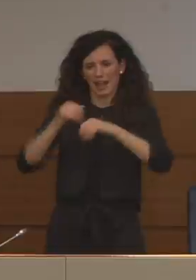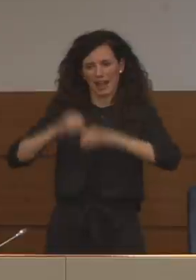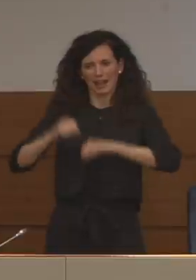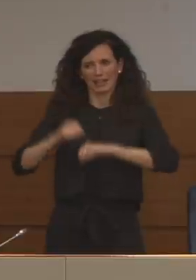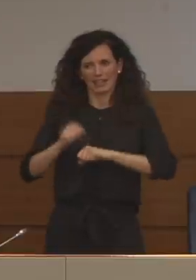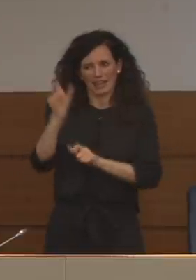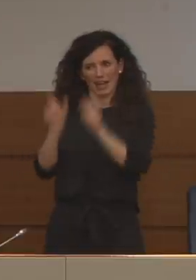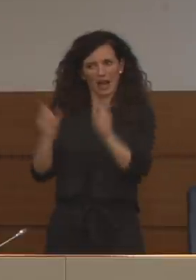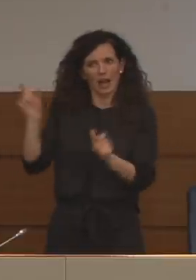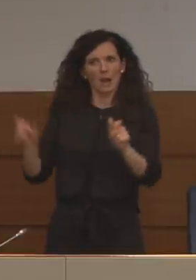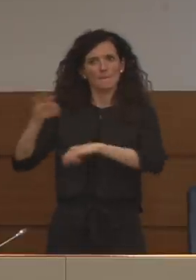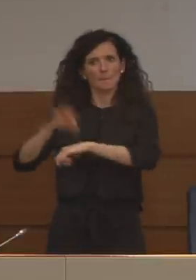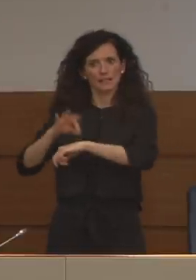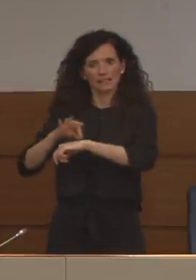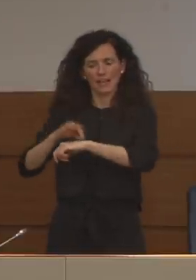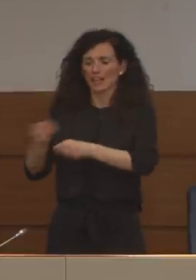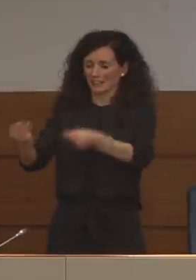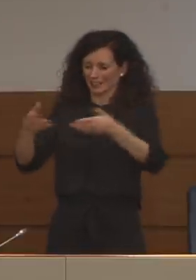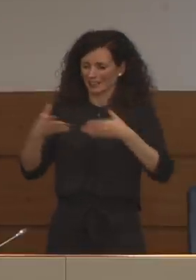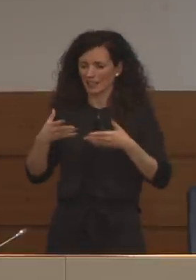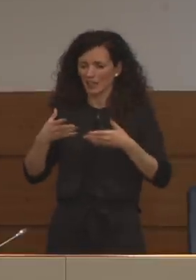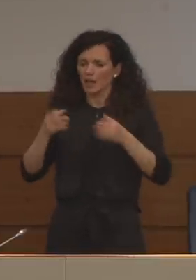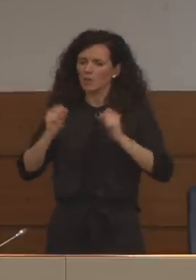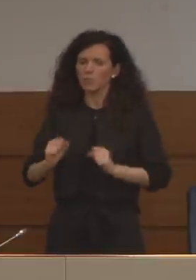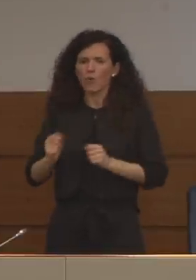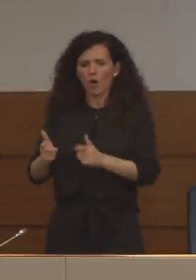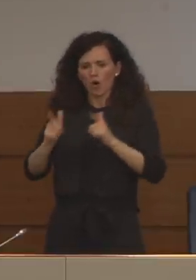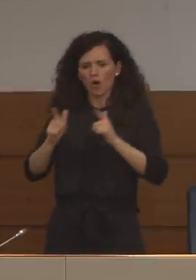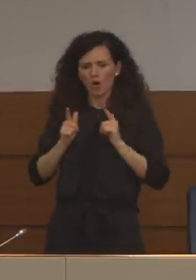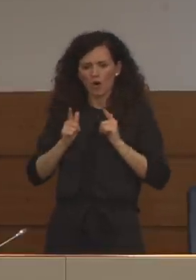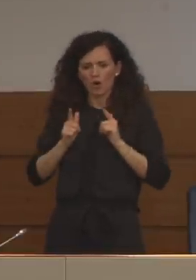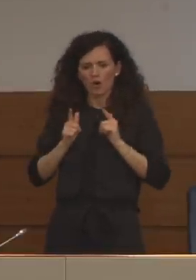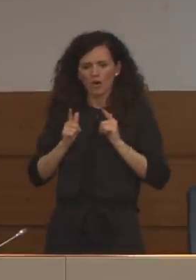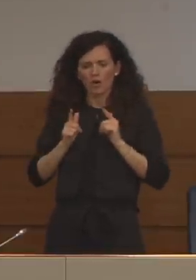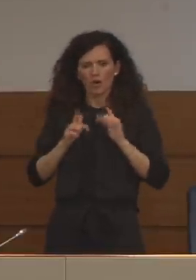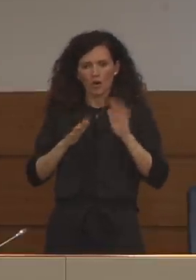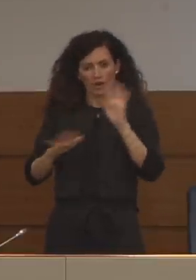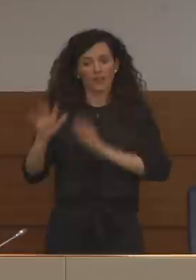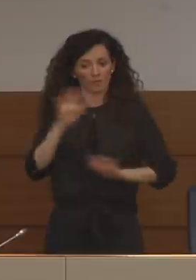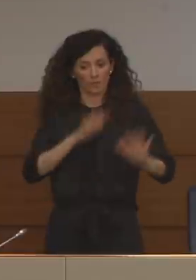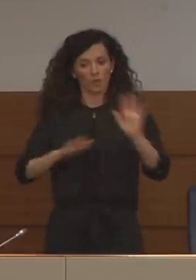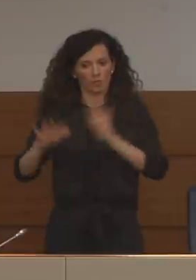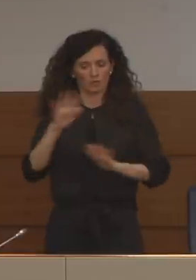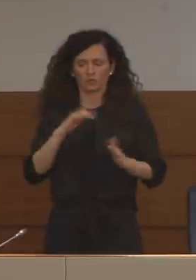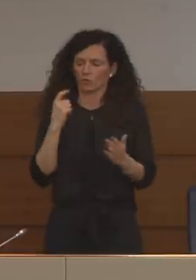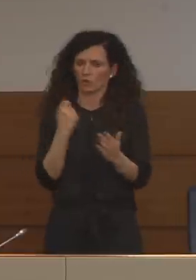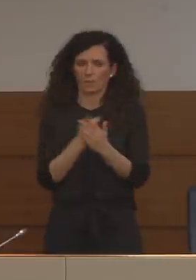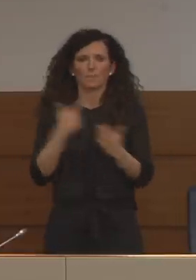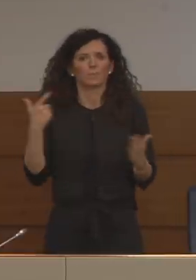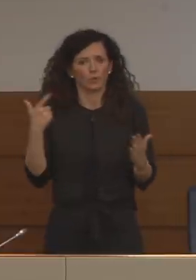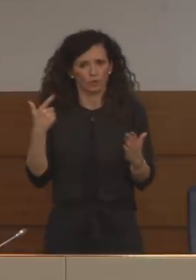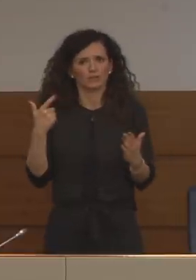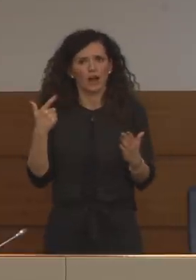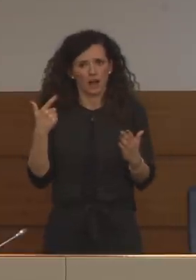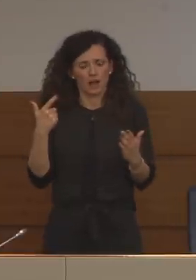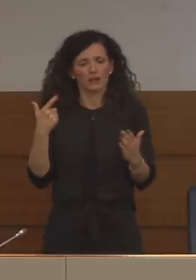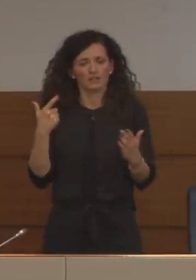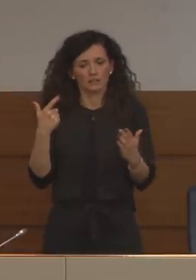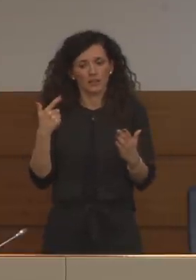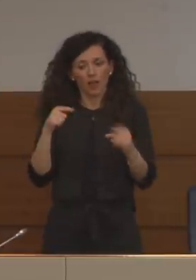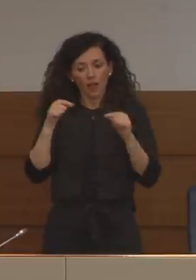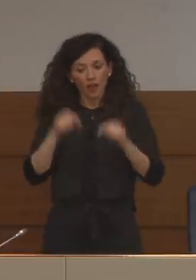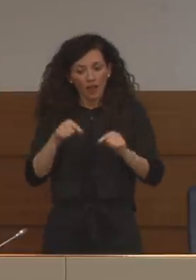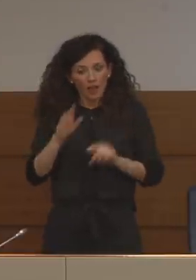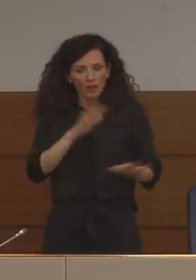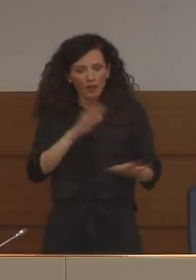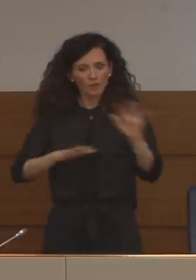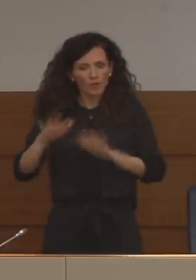potrà fornirci delle informazioni di grande rilevanza per imparare come